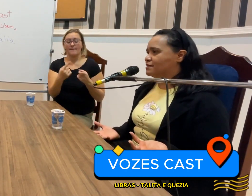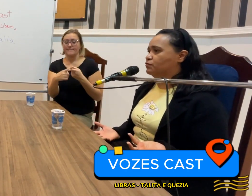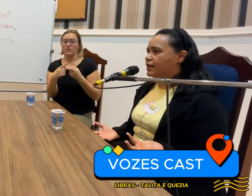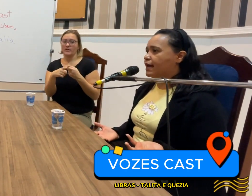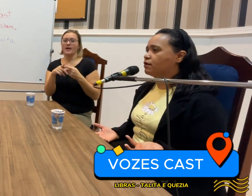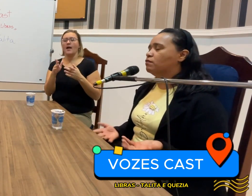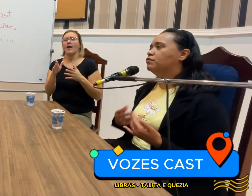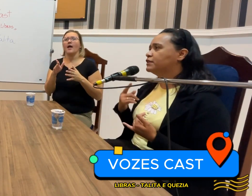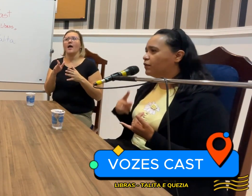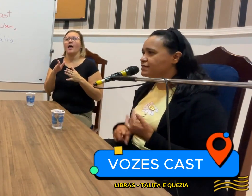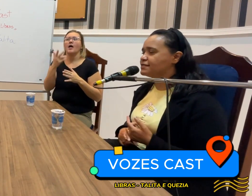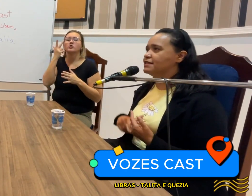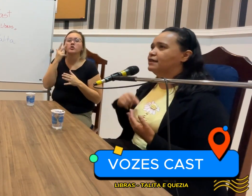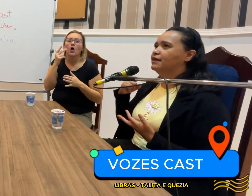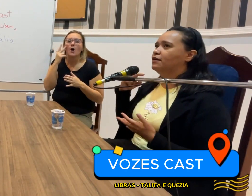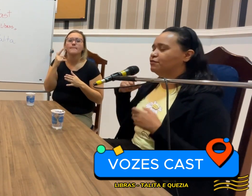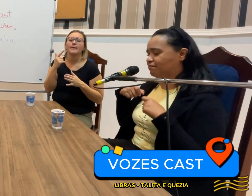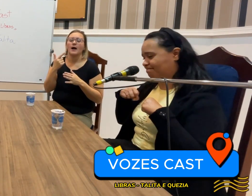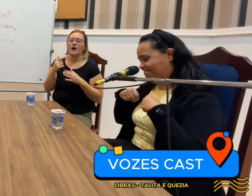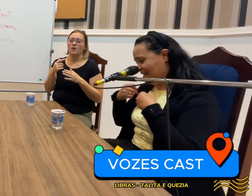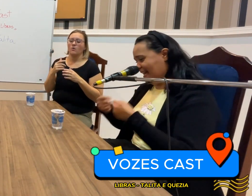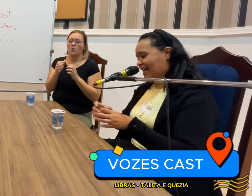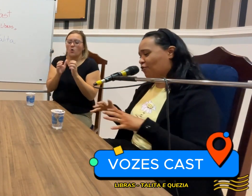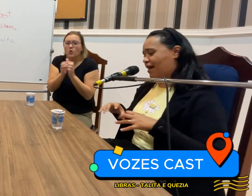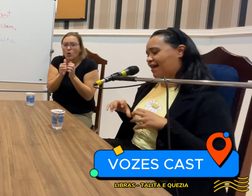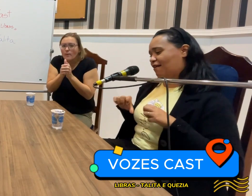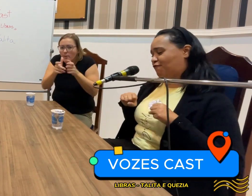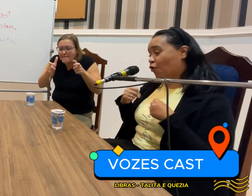crescer mesmo, né? Com muita oração,